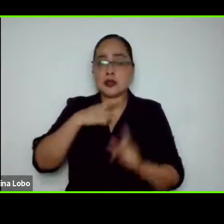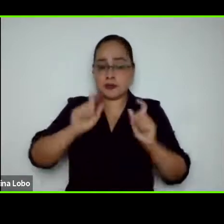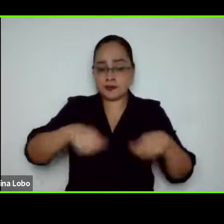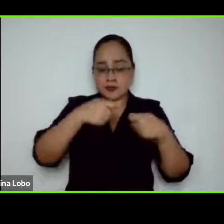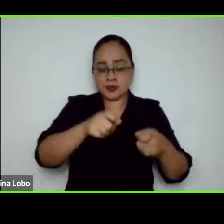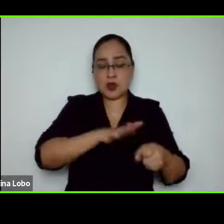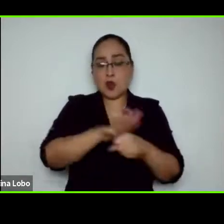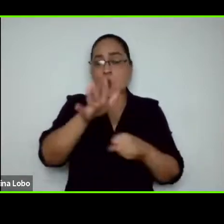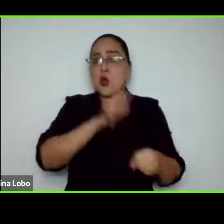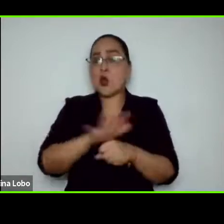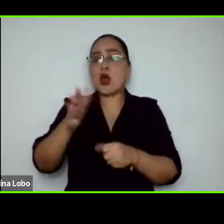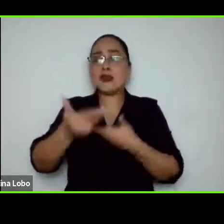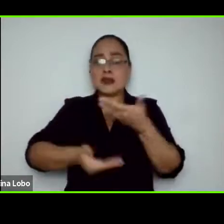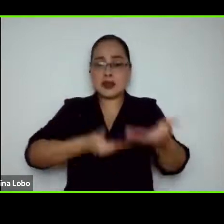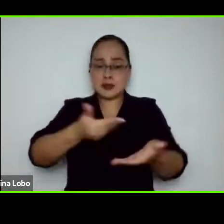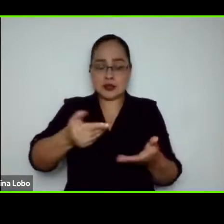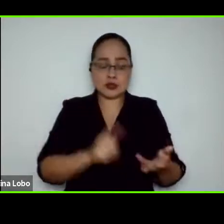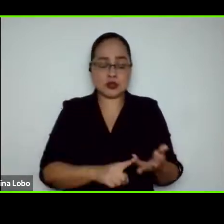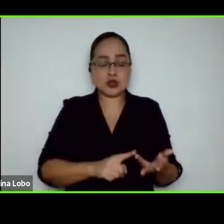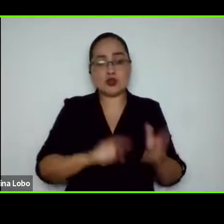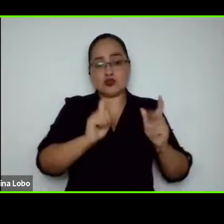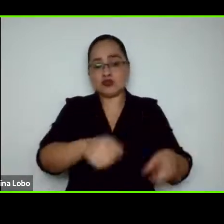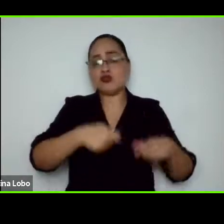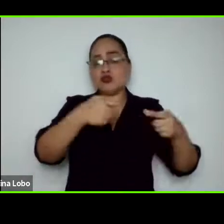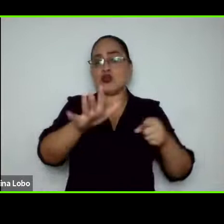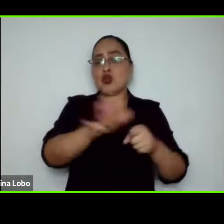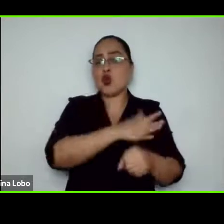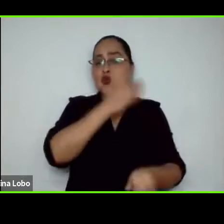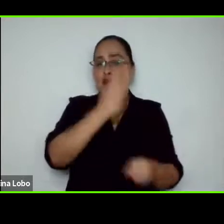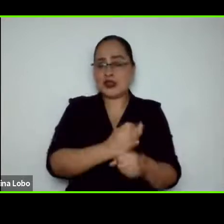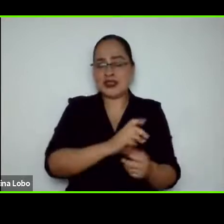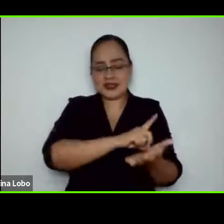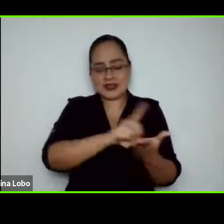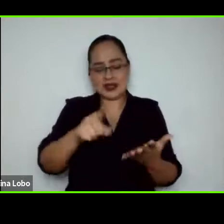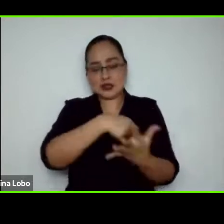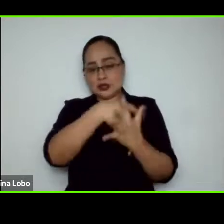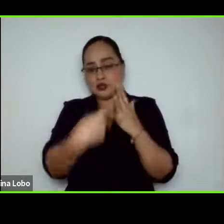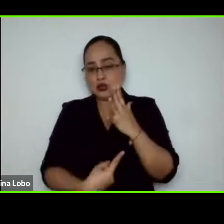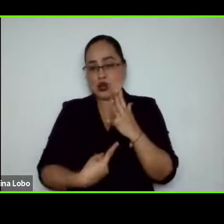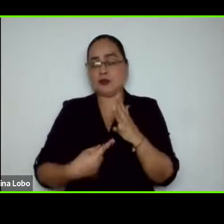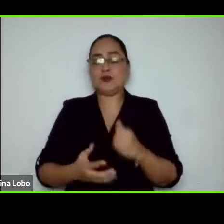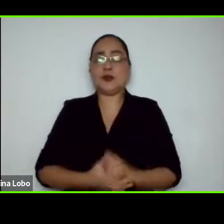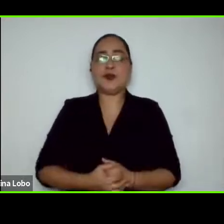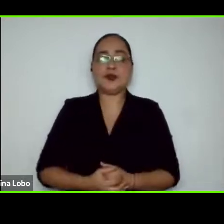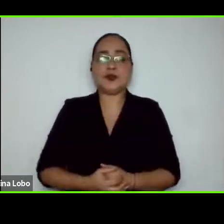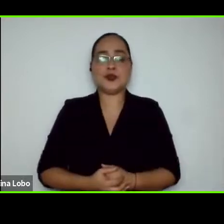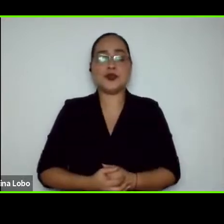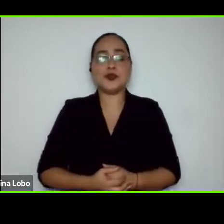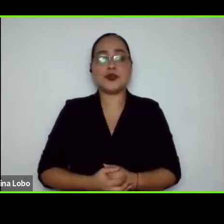públicos, para poder garantizar los distintos derechos. Obviamente, esta